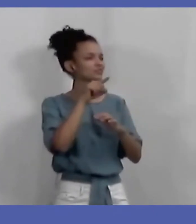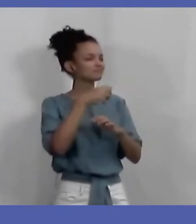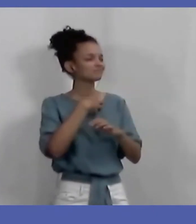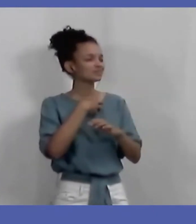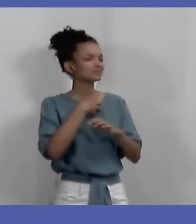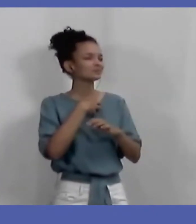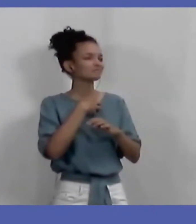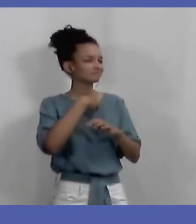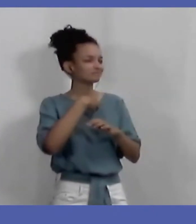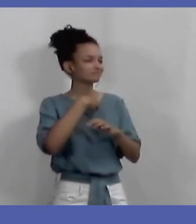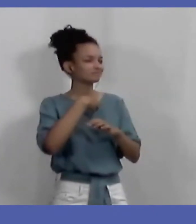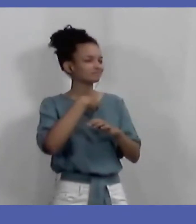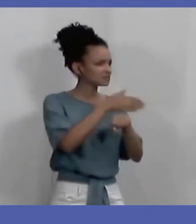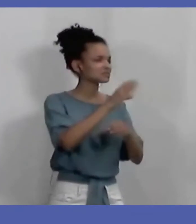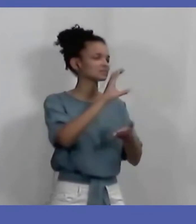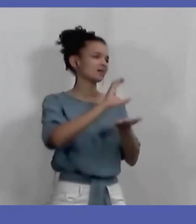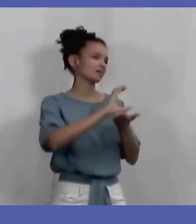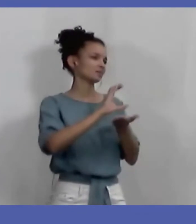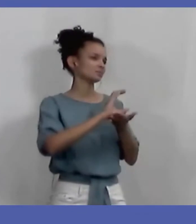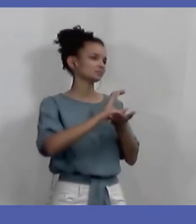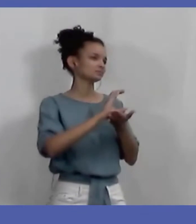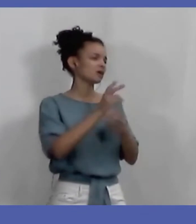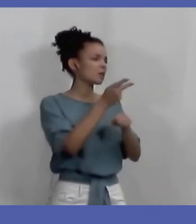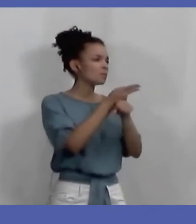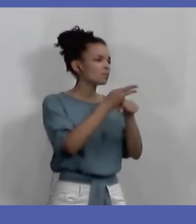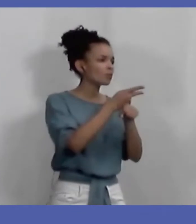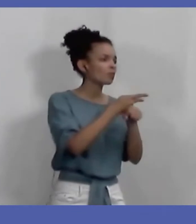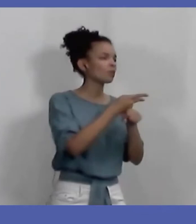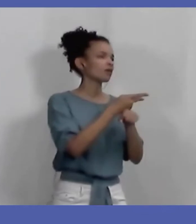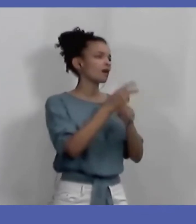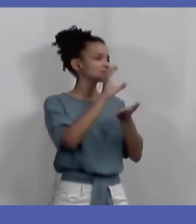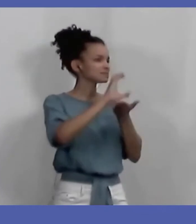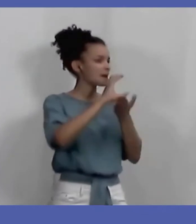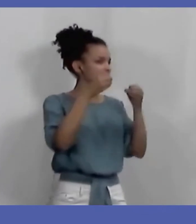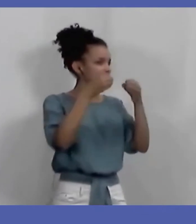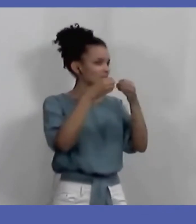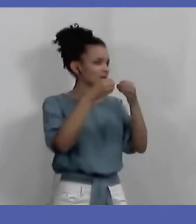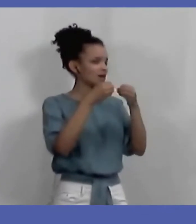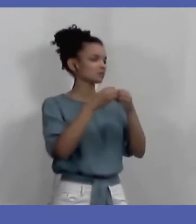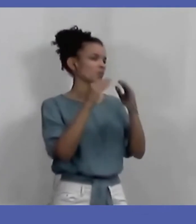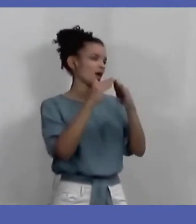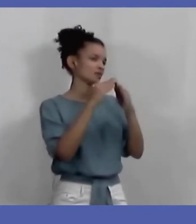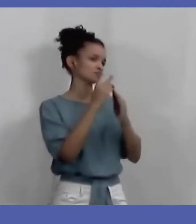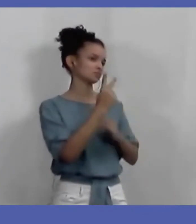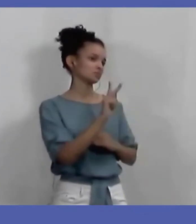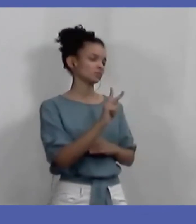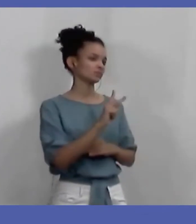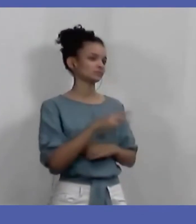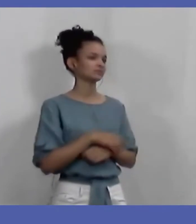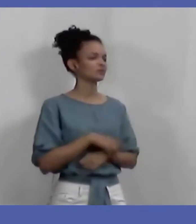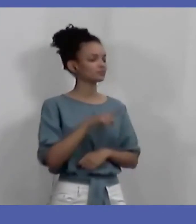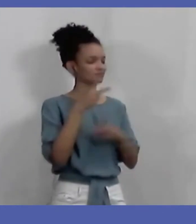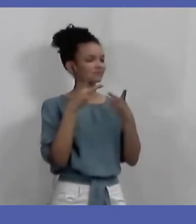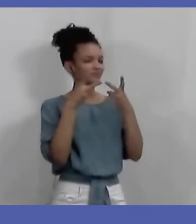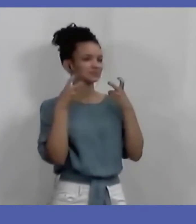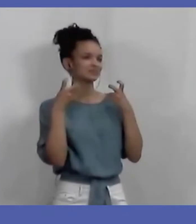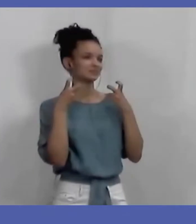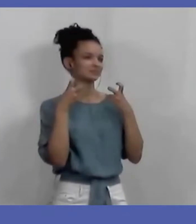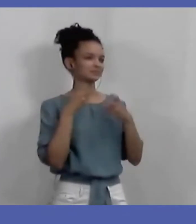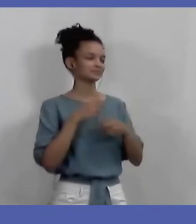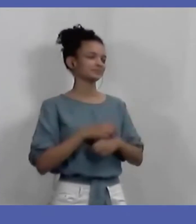Procure o SEAP mais próximo da sua casa. Você vai ver, você vai adquirir